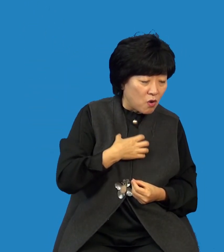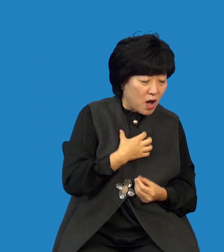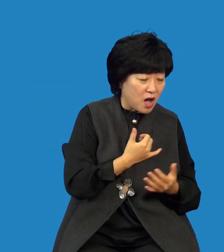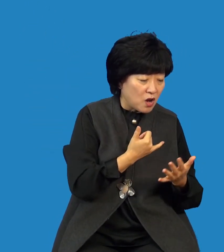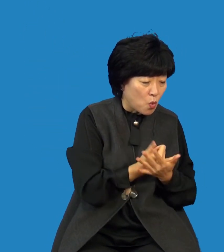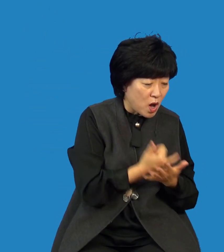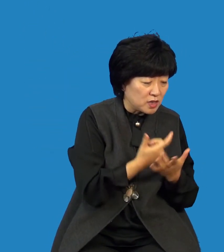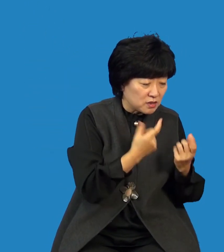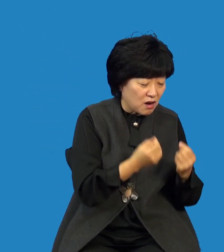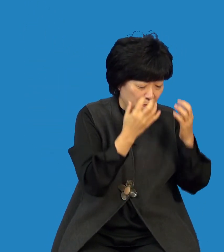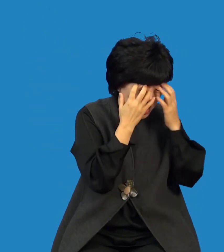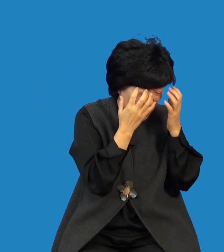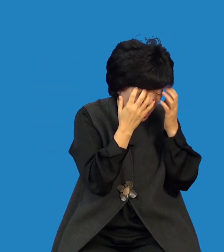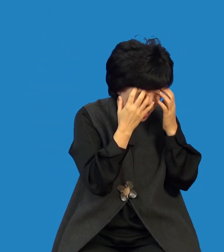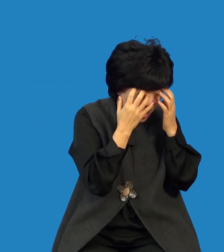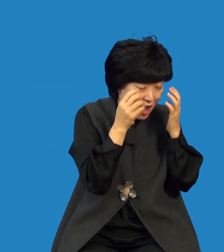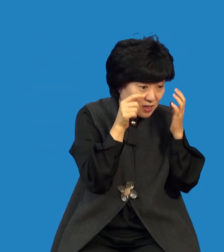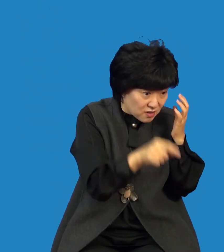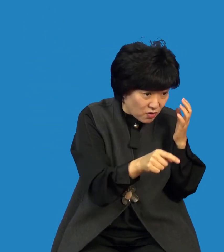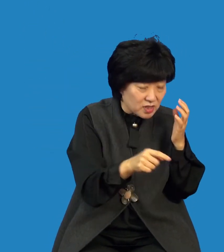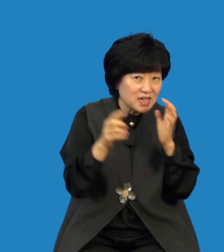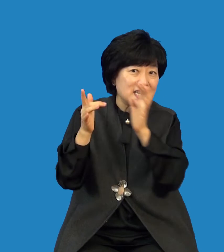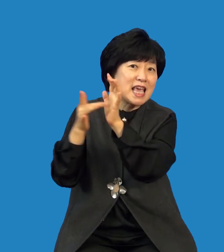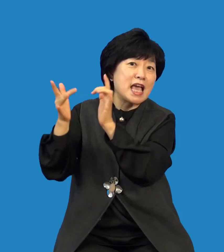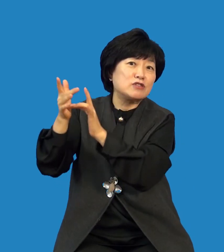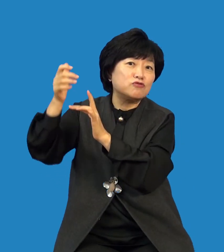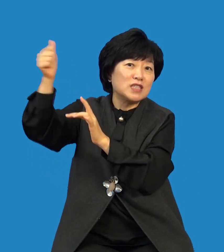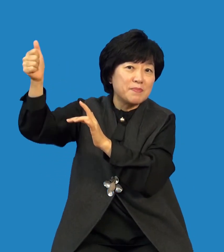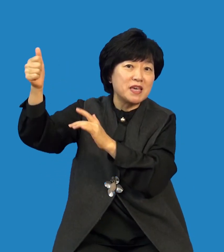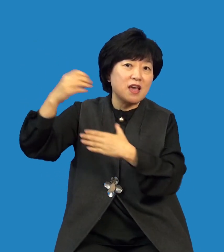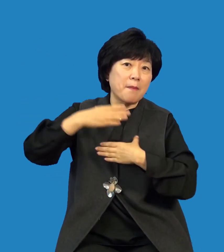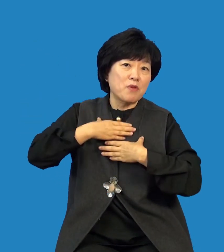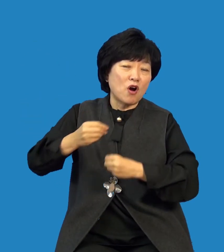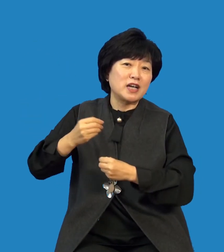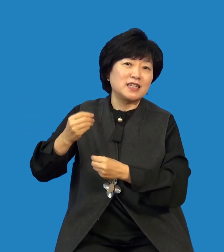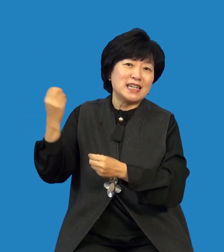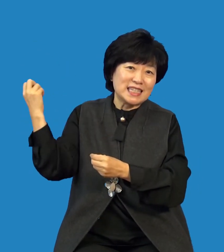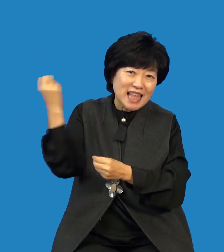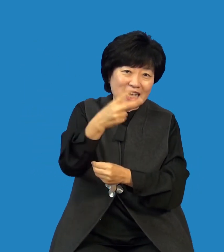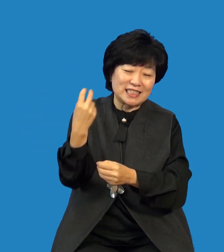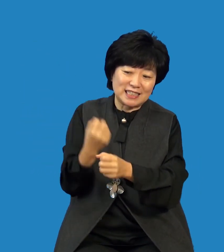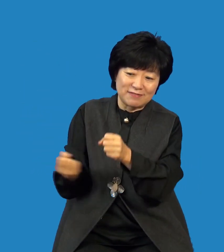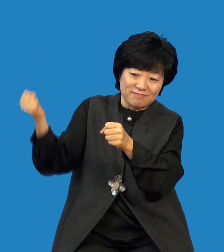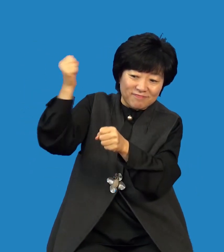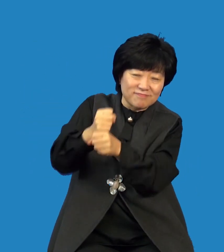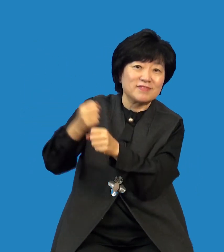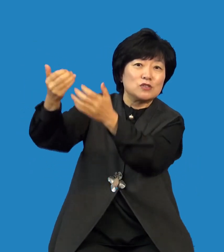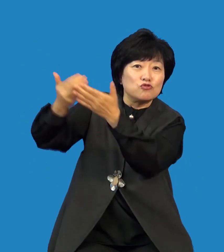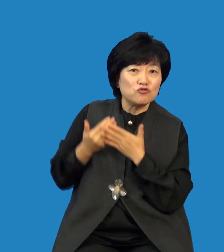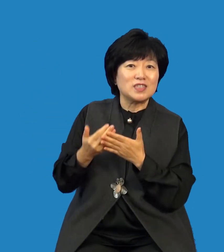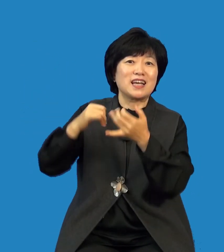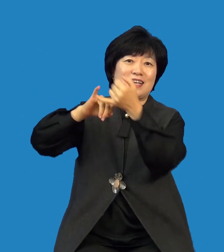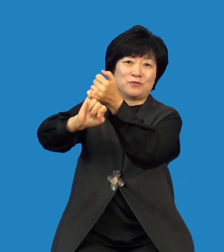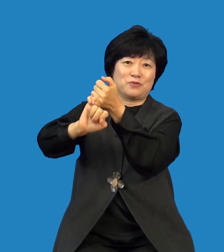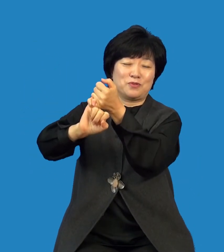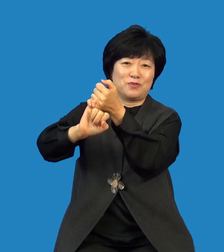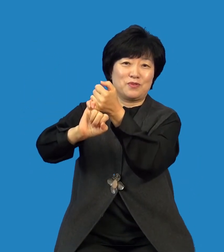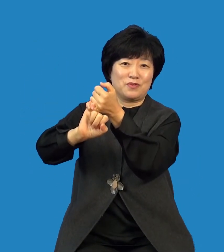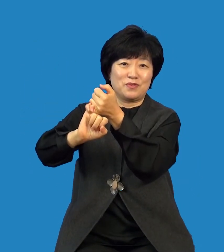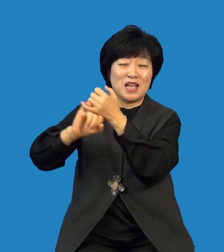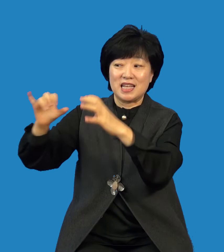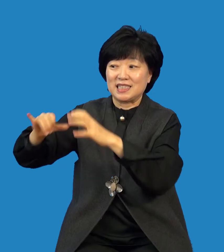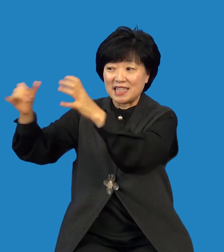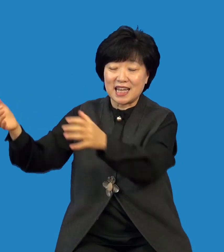평안을 예수께서 다시 주신다는 거예요. 이것이 여러분 복음입니다. 세상이 줄 수 없는 평안을 다시 주신다는 거예요.